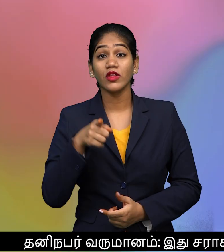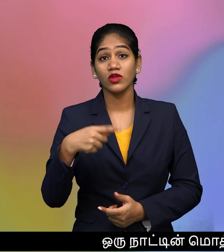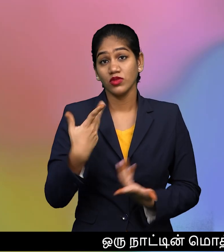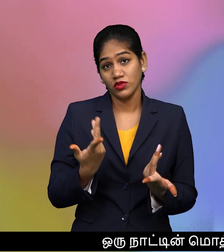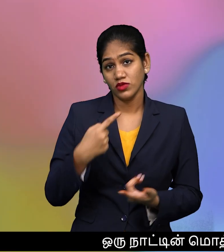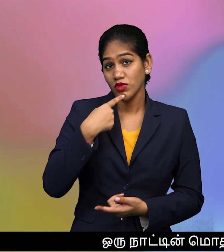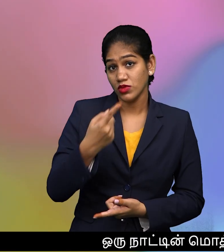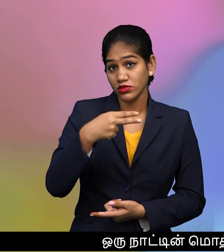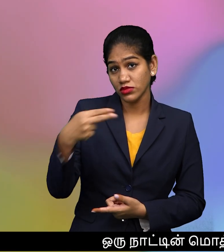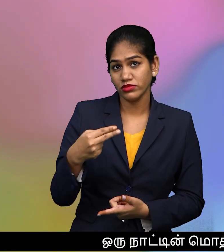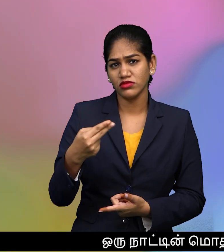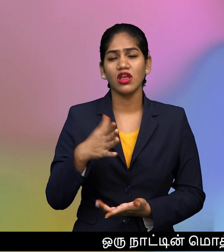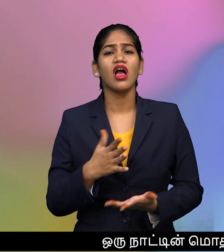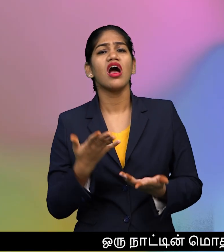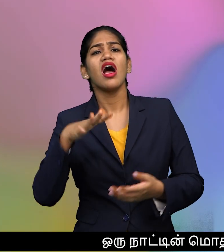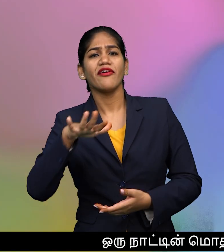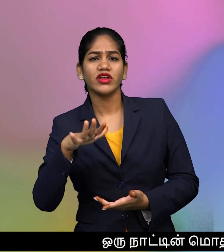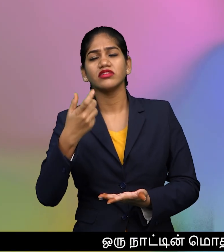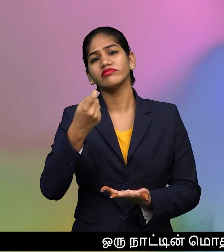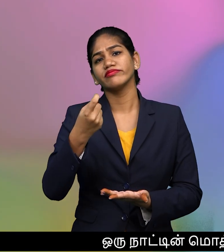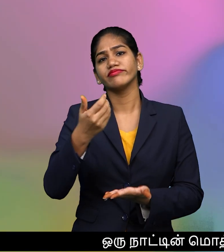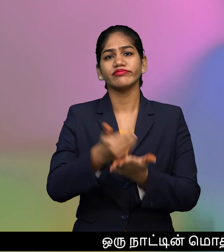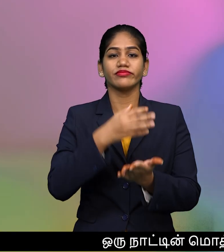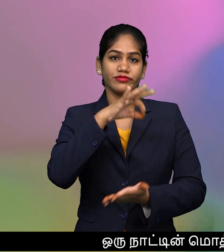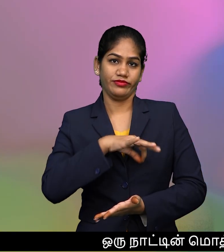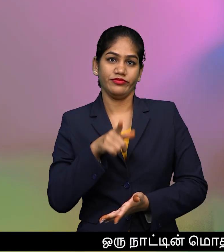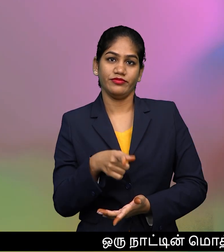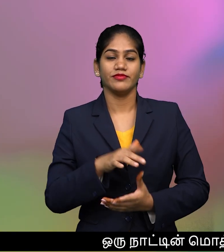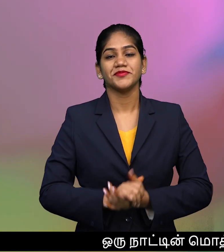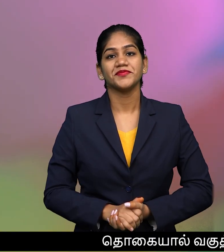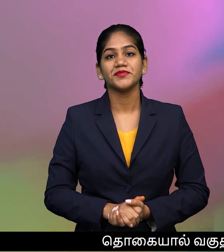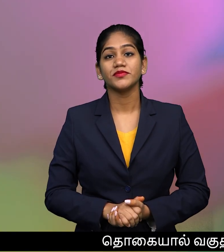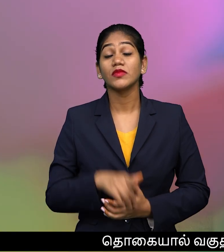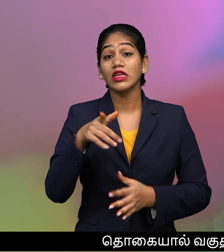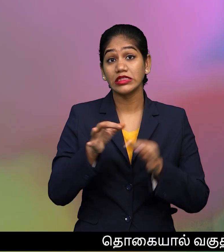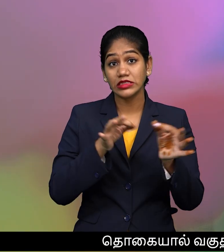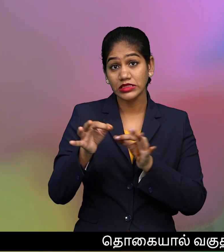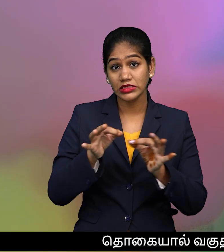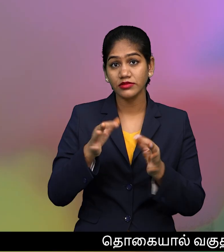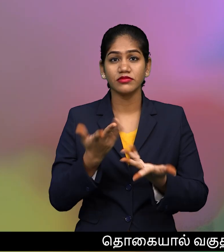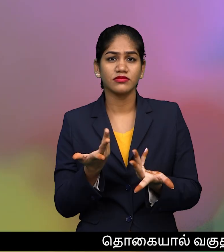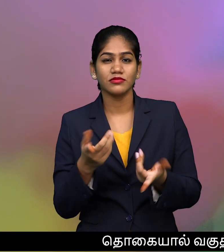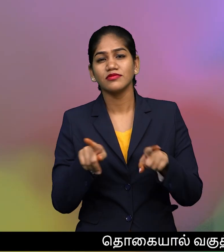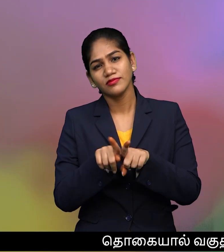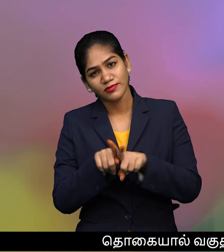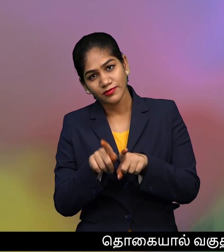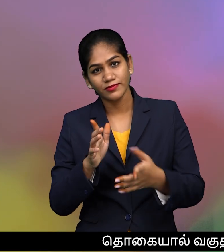ஒரு நாட்டின் மொத்த வருவாயை மொத்த மக்கள் தொகையால் வகுத்தால் வரையறுக்கப்படுகிறது.